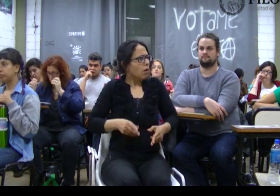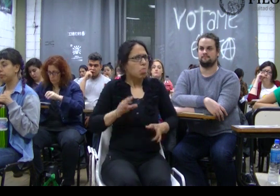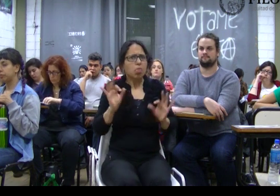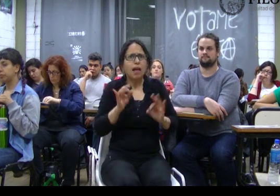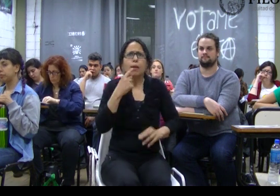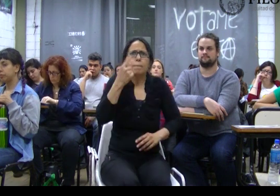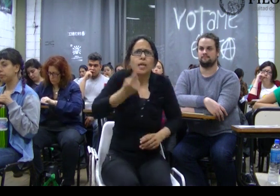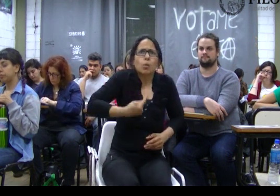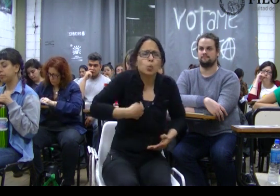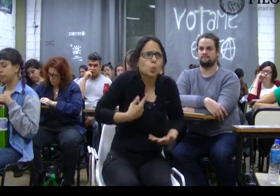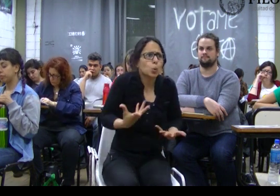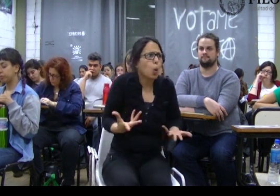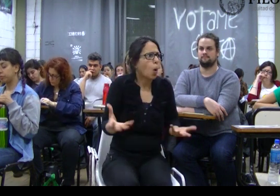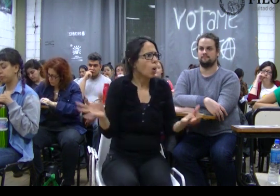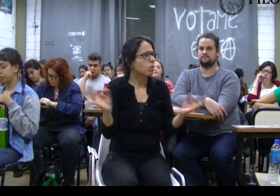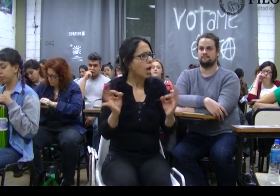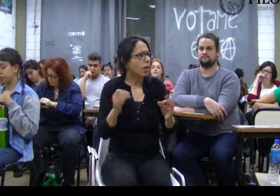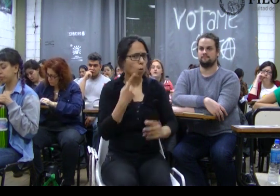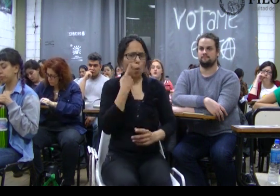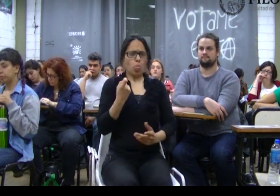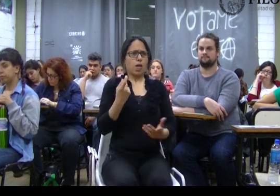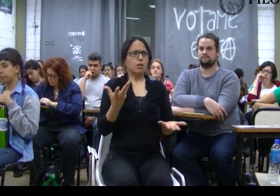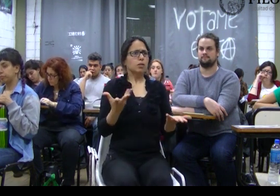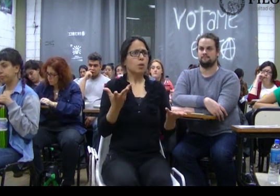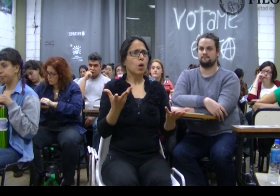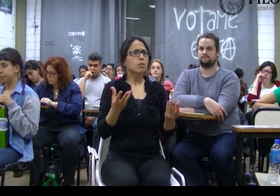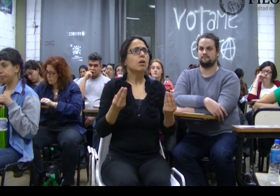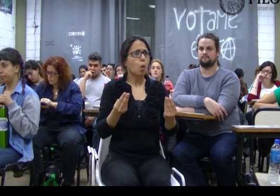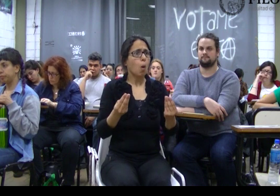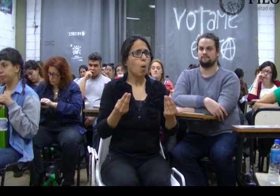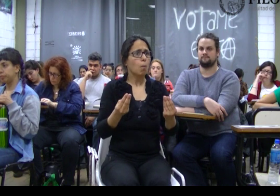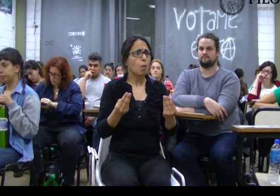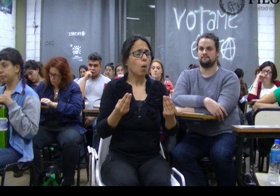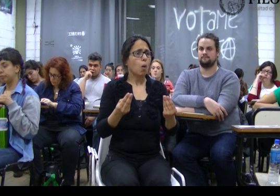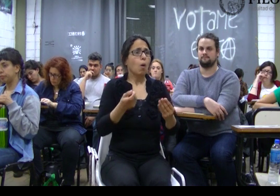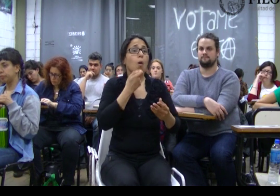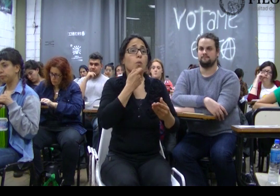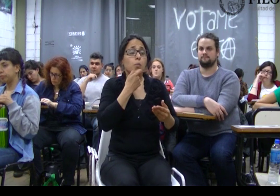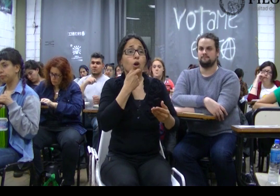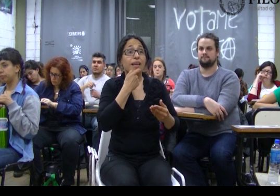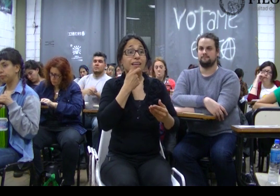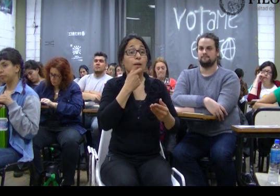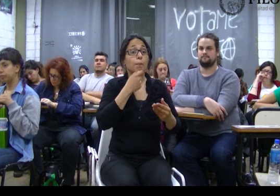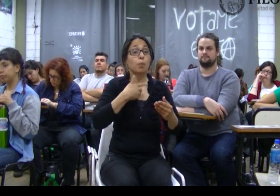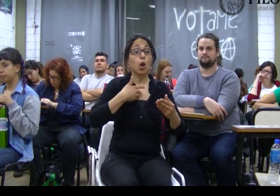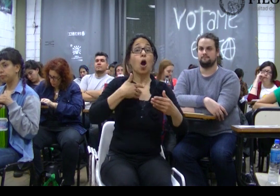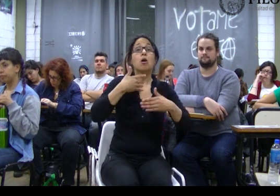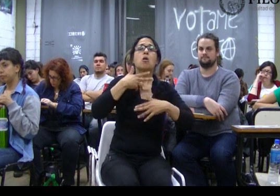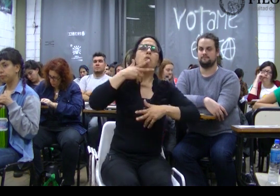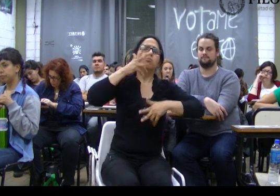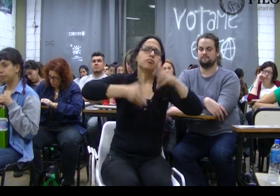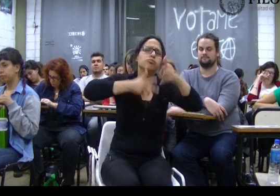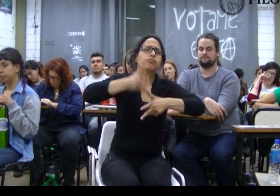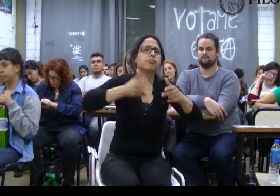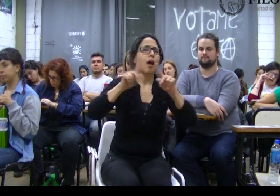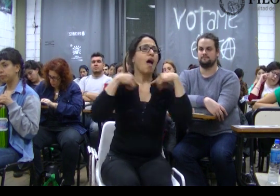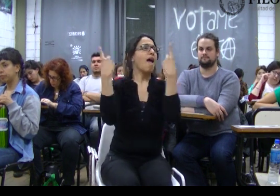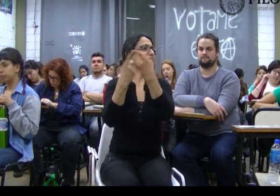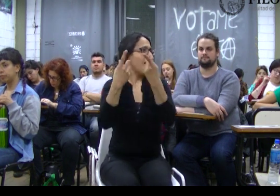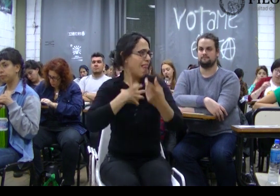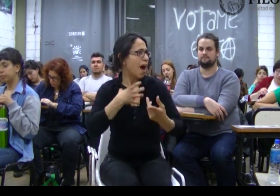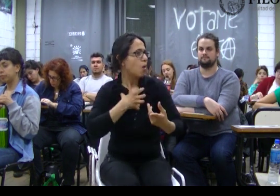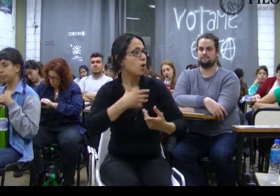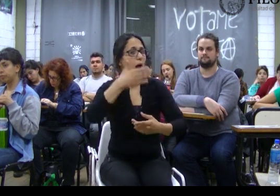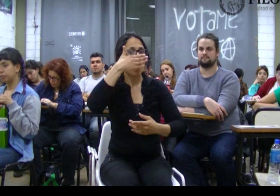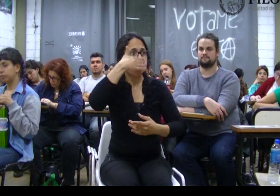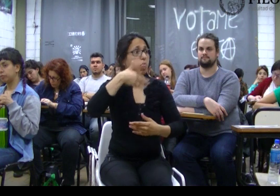hace poco tiempo, o quizás hasta es posterior a lo que se habló en el aula, y ese chico o esa chica va a su